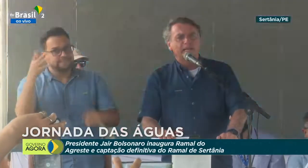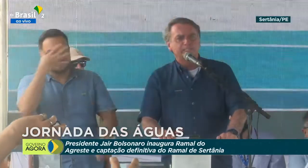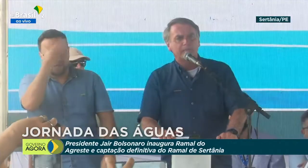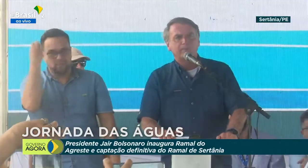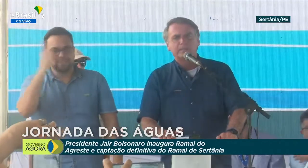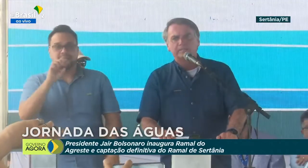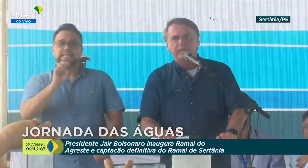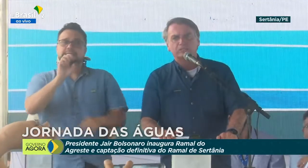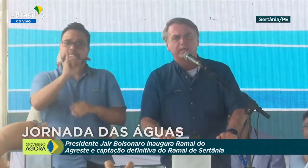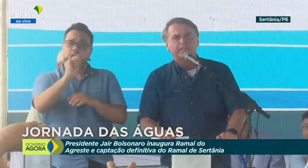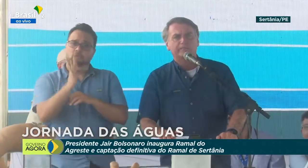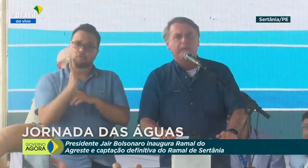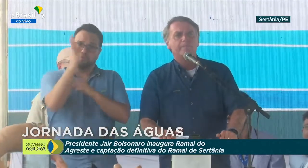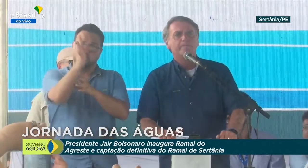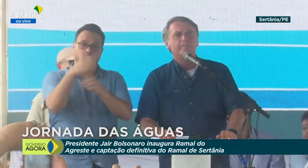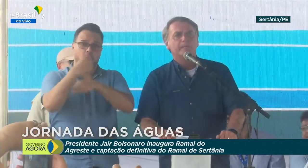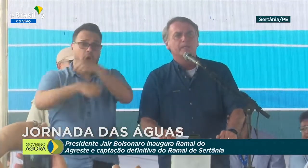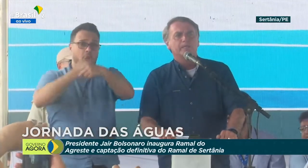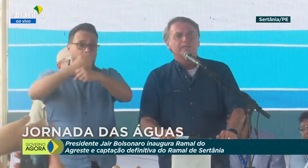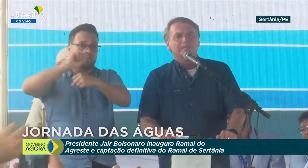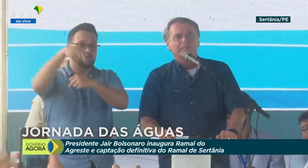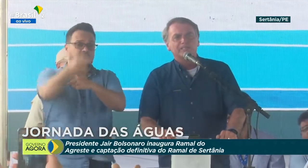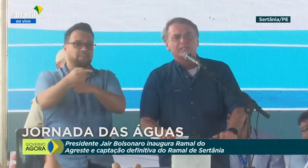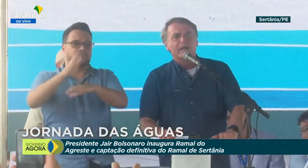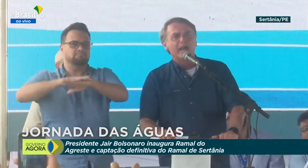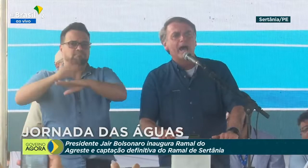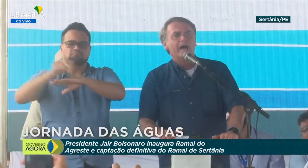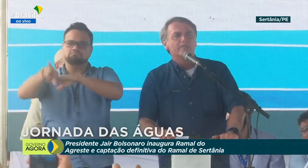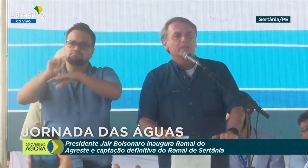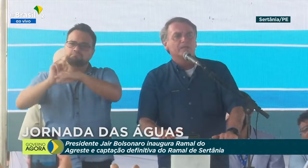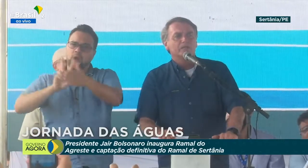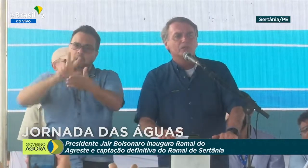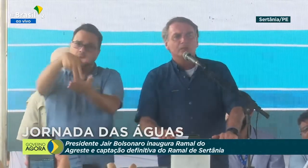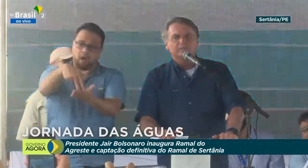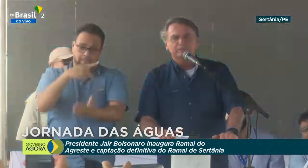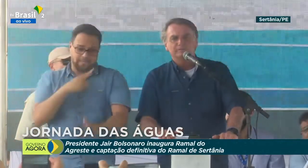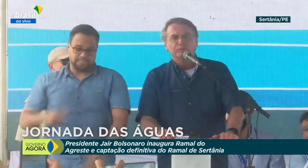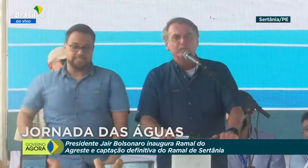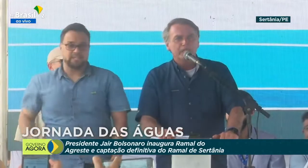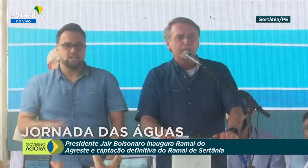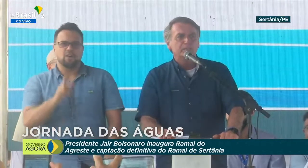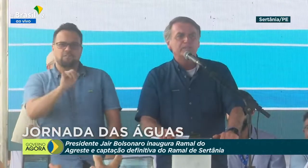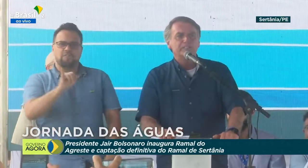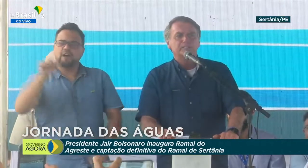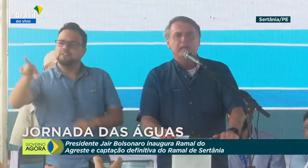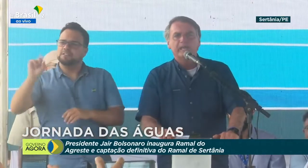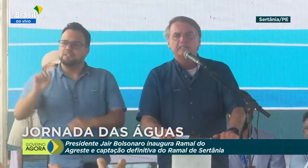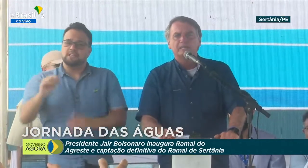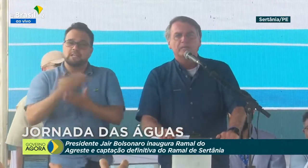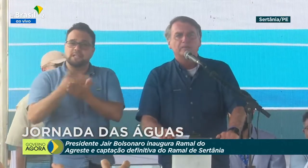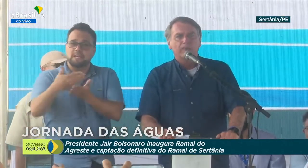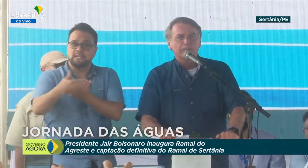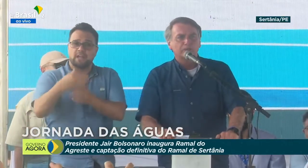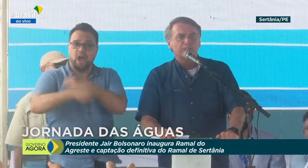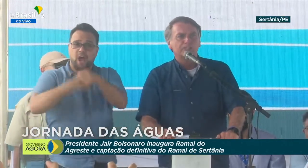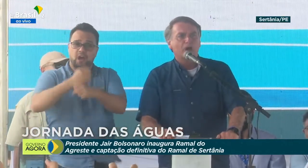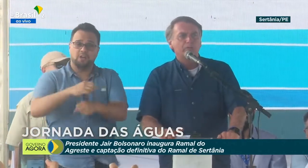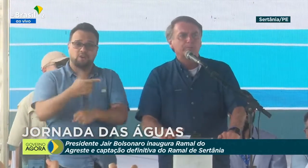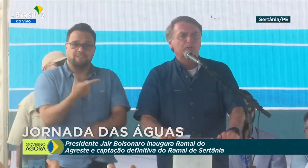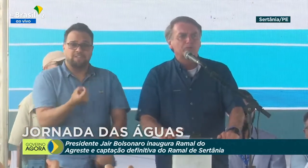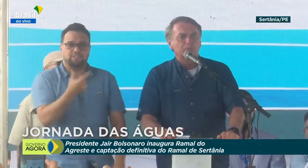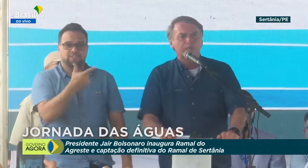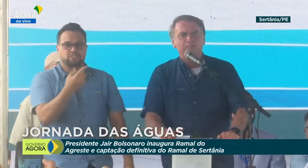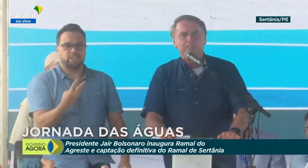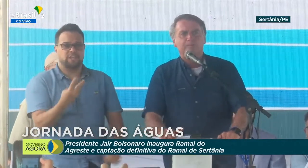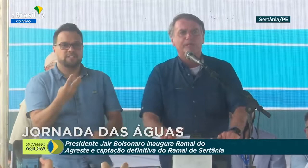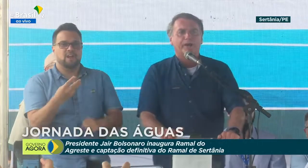porventura se eleger presidente o ano que vem, indicará no início de 23 mais dois nomes